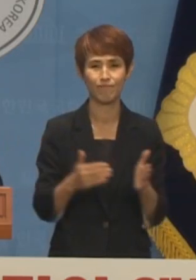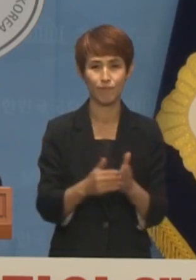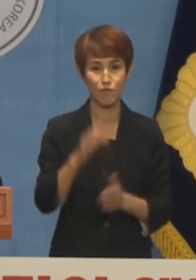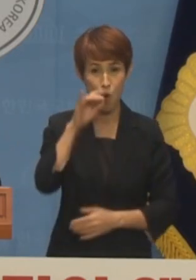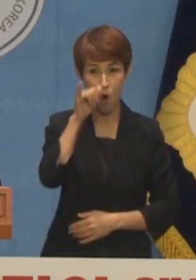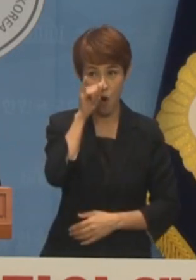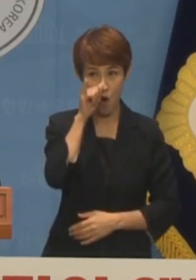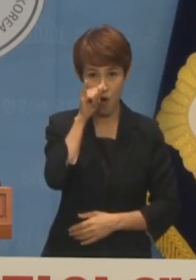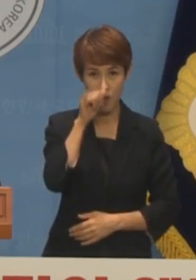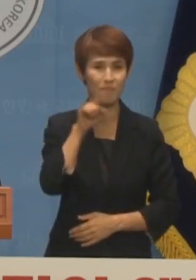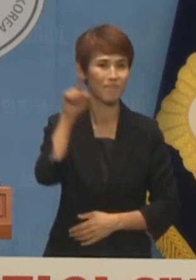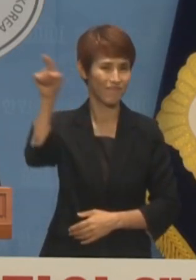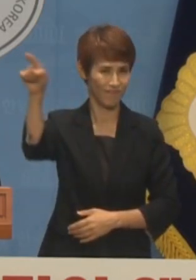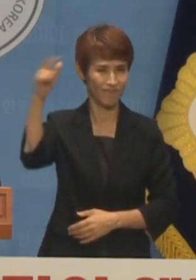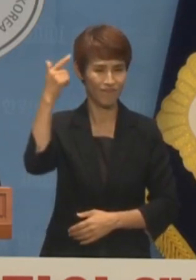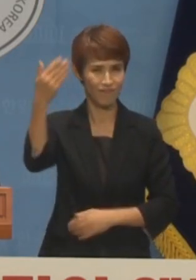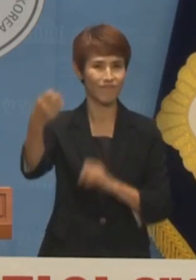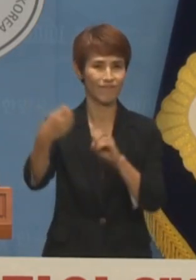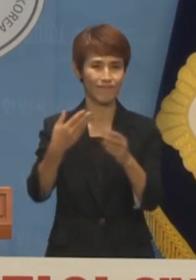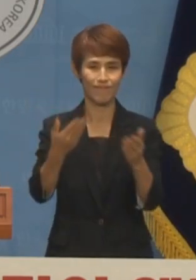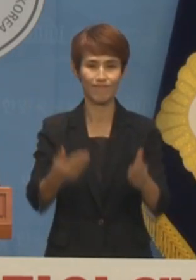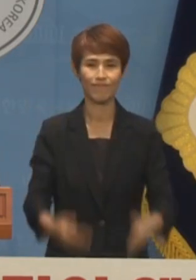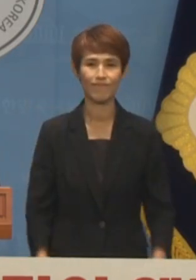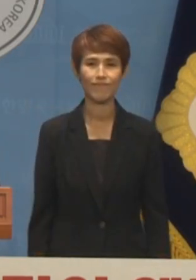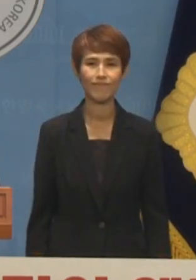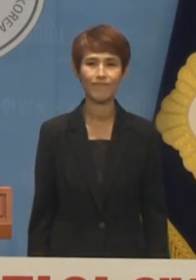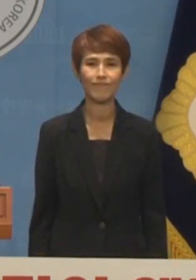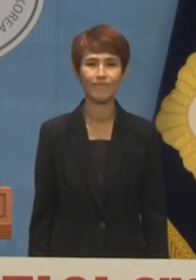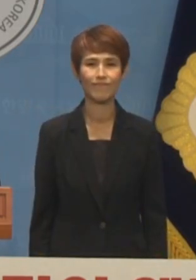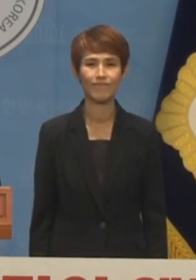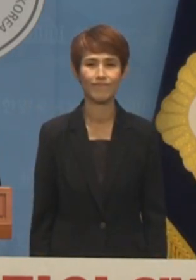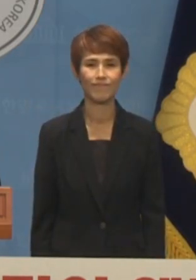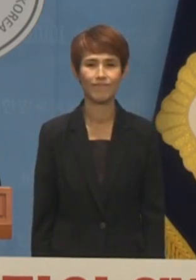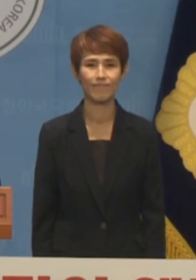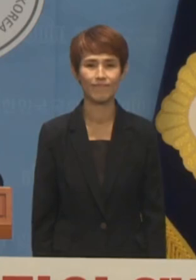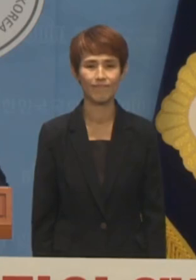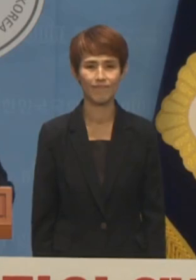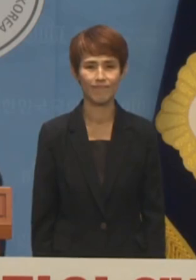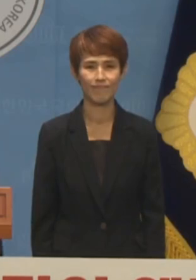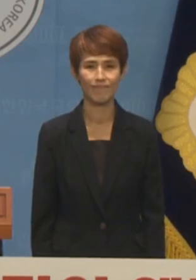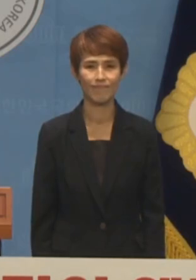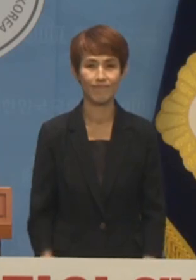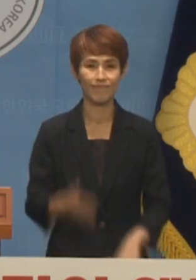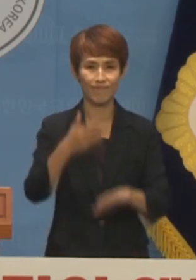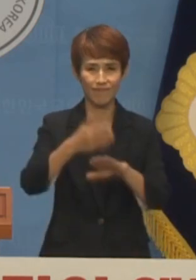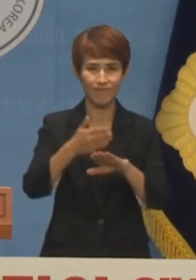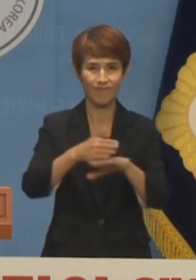질문 있으시면 바깥에서 질문 받도록 하겠습니다. 네, 기자회견 마치도록 하겠습니다.